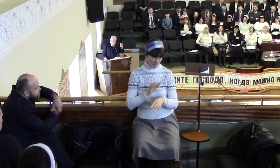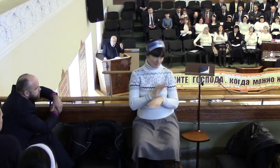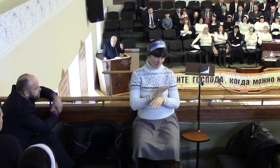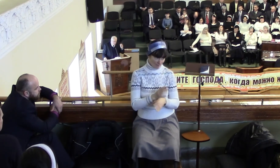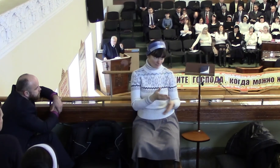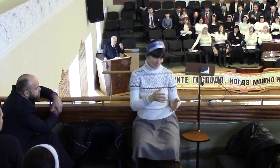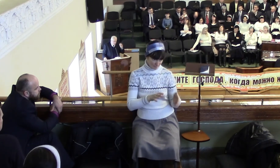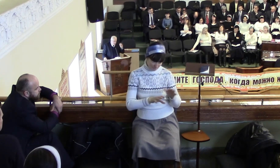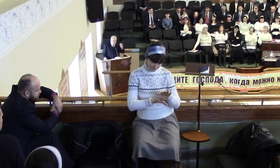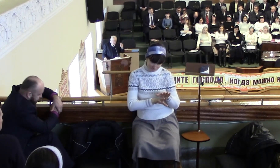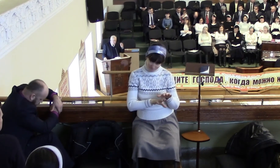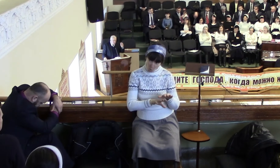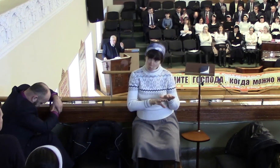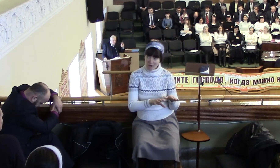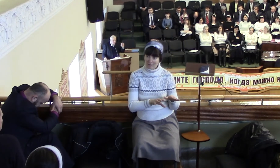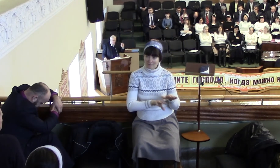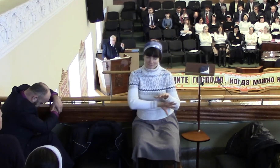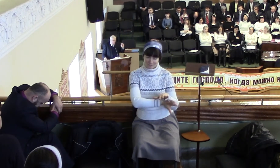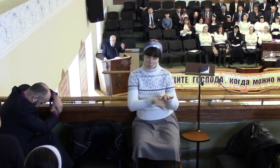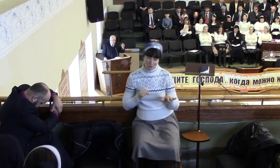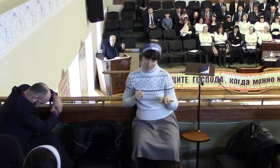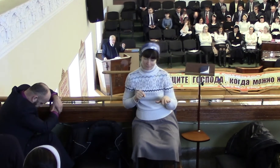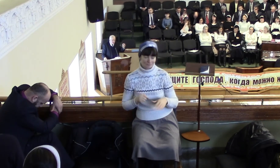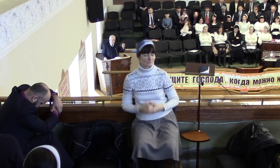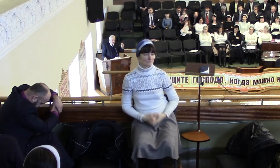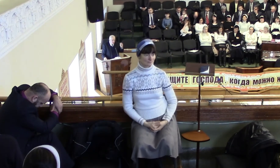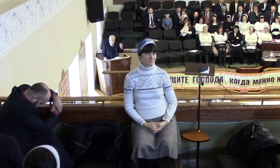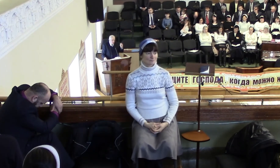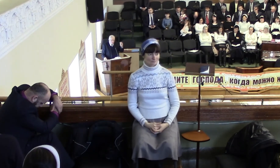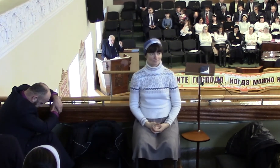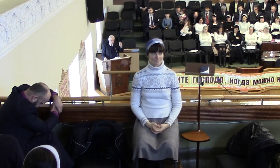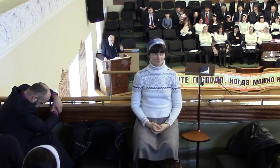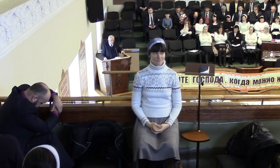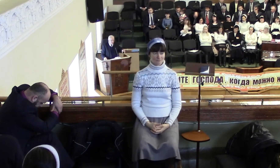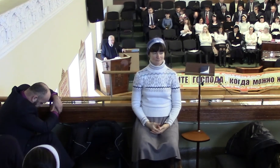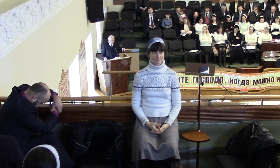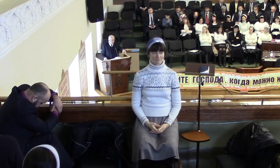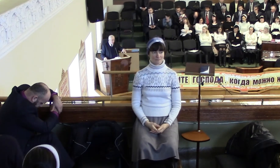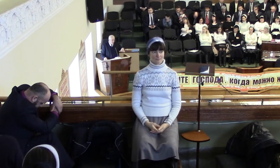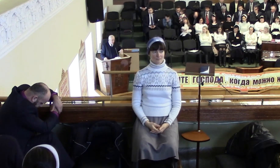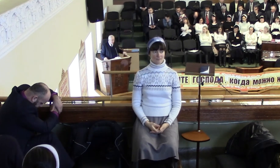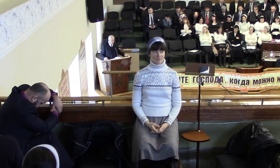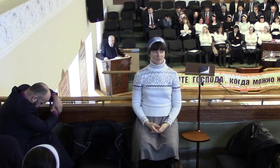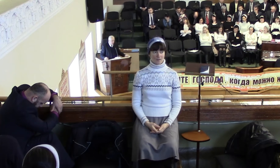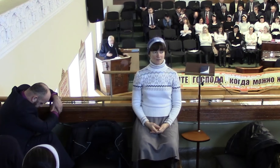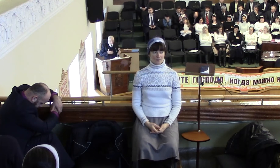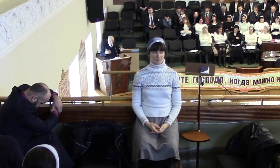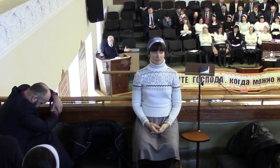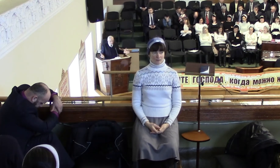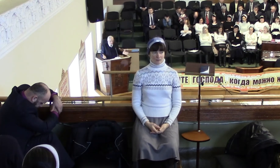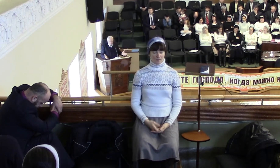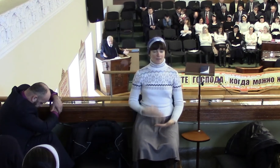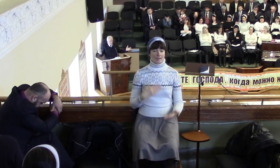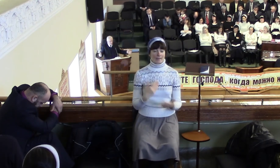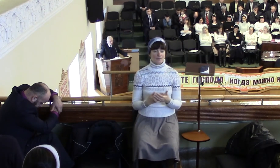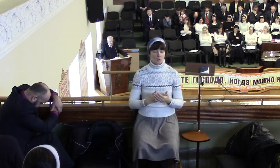эти маленькие новорожденные птенчики вытащили сорокой, брошены на землю, и она потом на земле их съела. Мне так больно